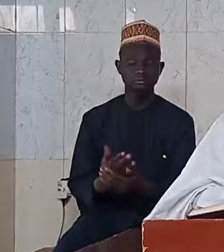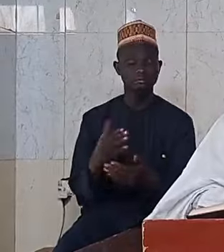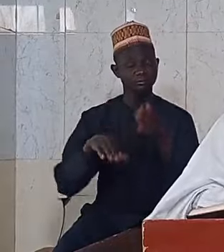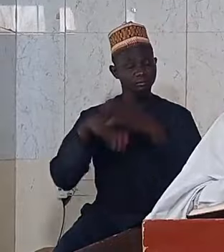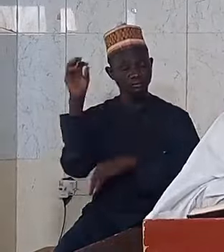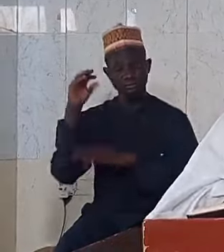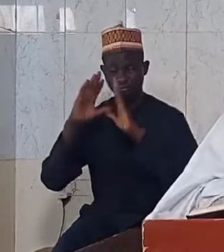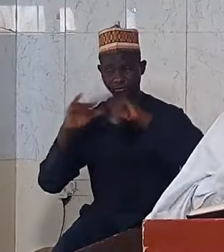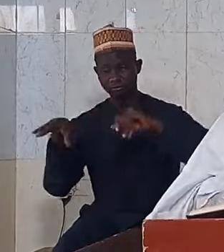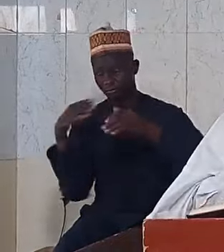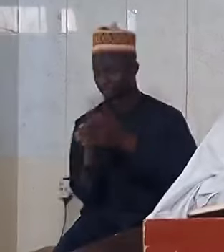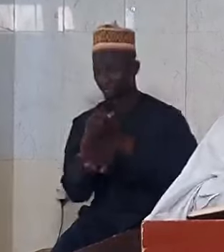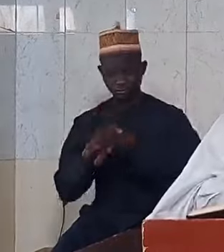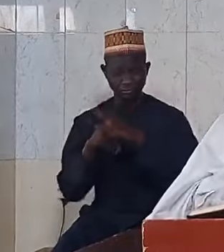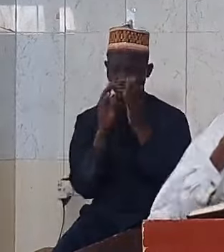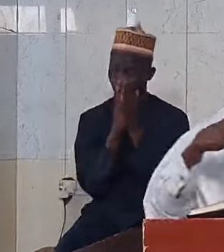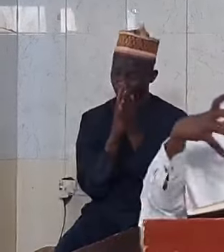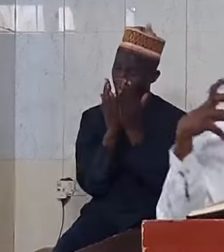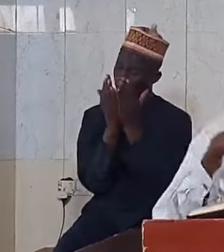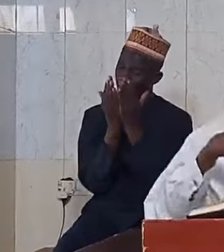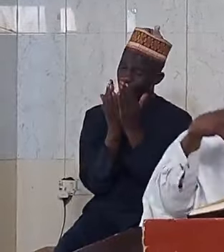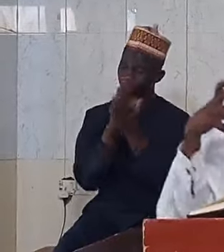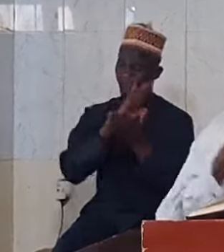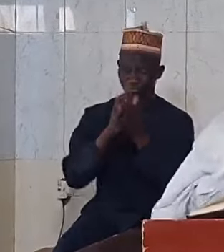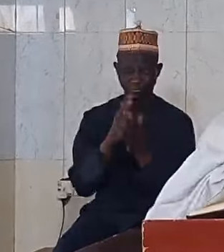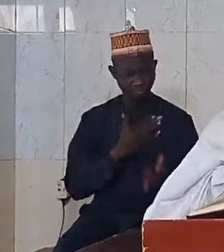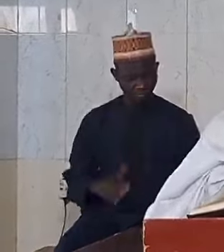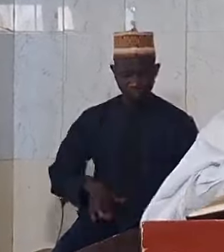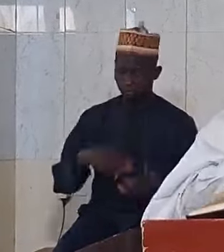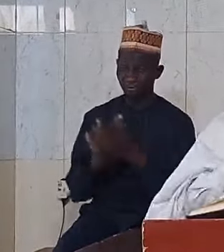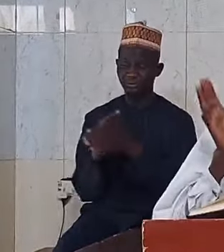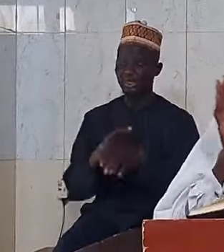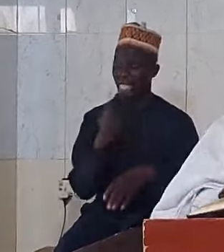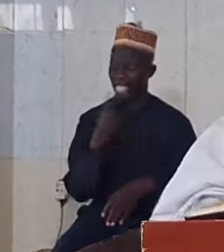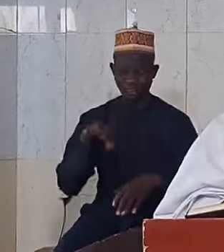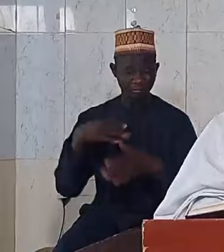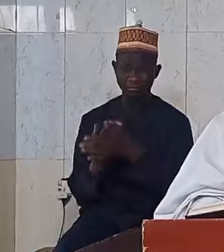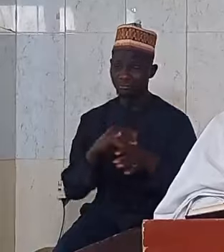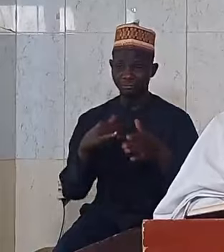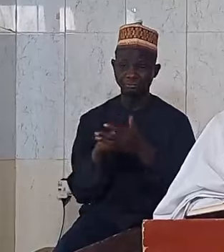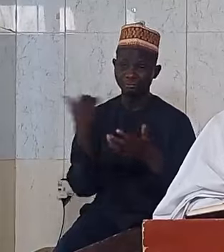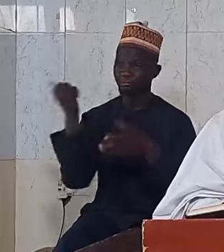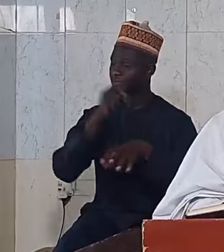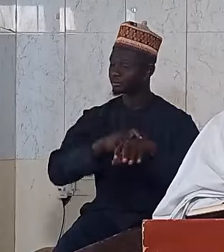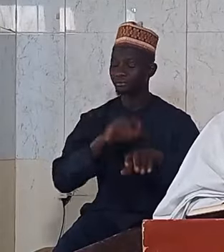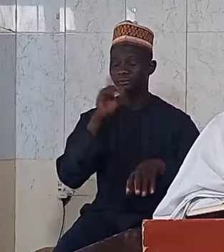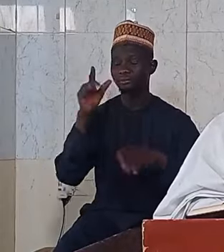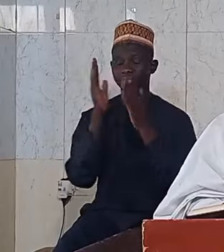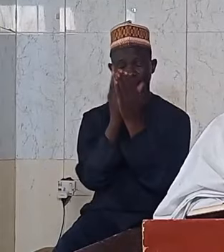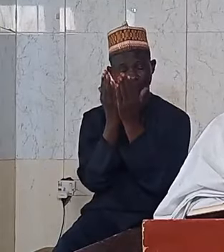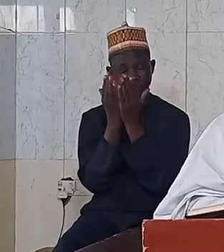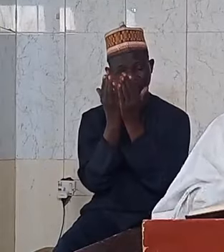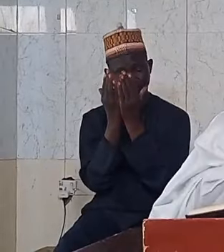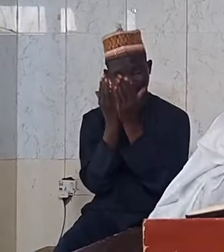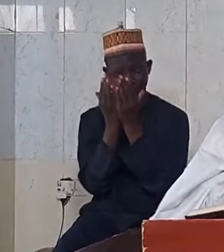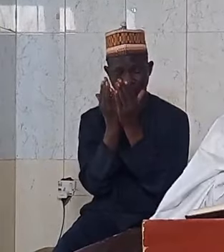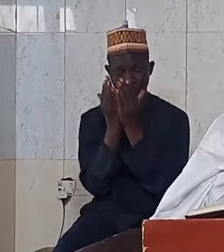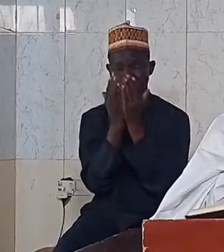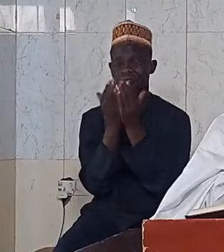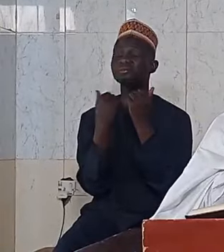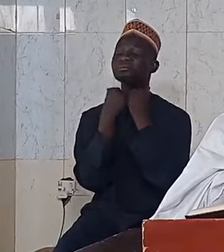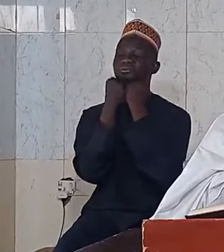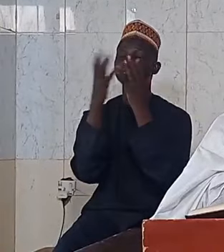gida duk azkar ɗin ya zama jikinka ya saba harshenka ya saba a ko ina cikin azkar ɗin nan kake to wallahi babu